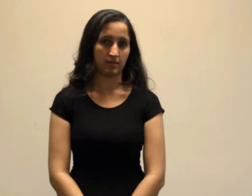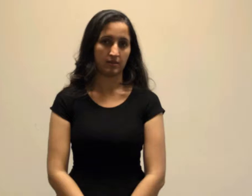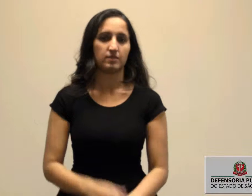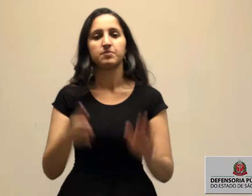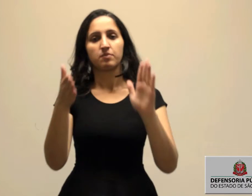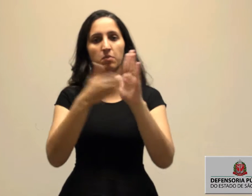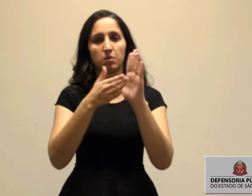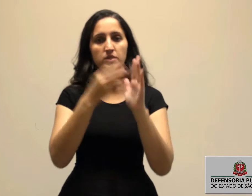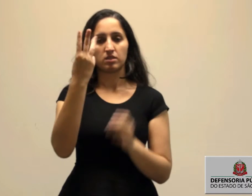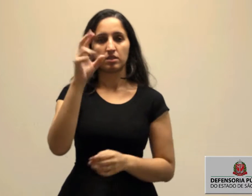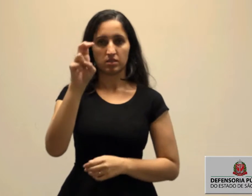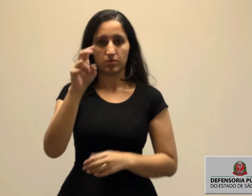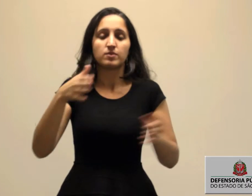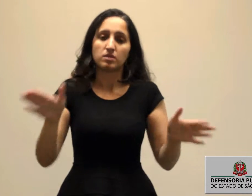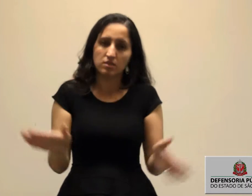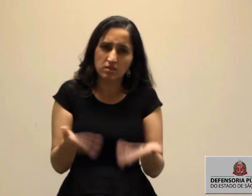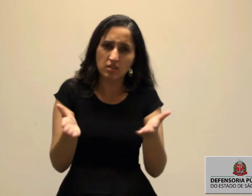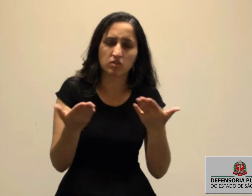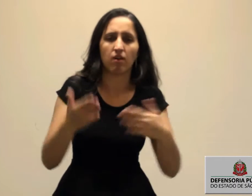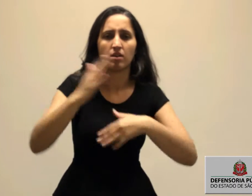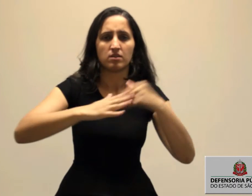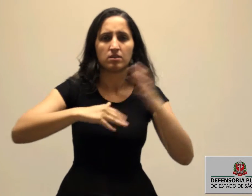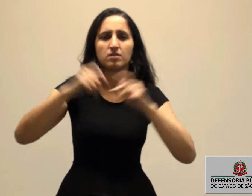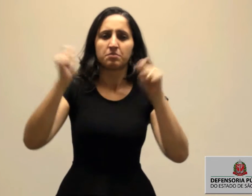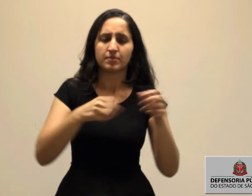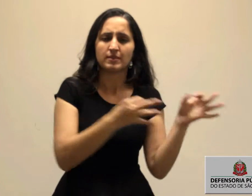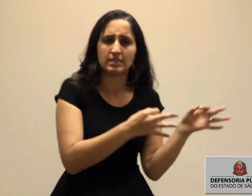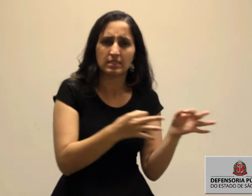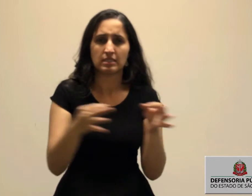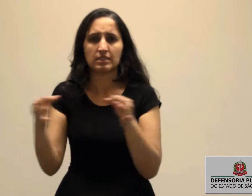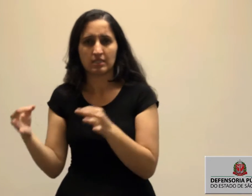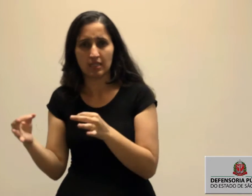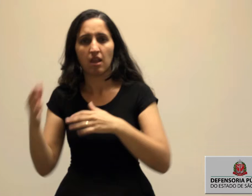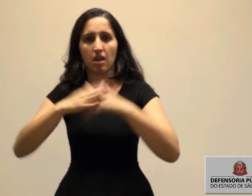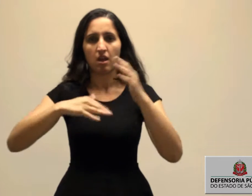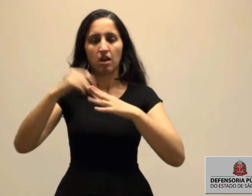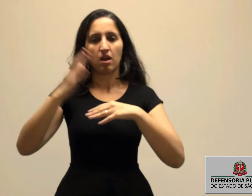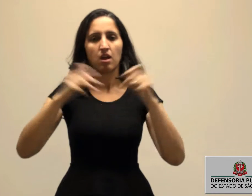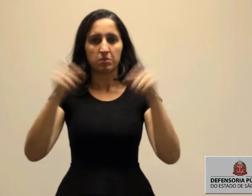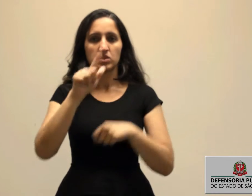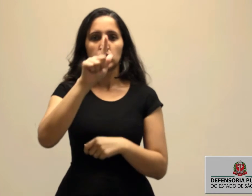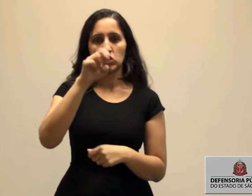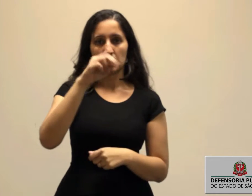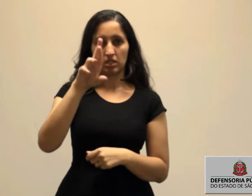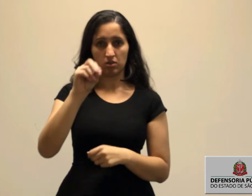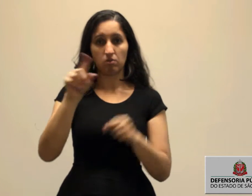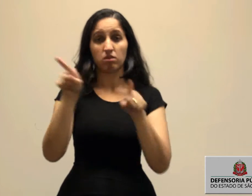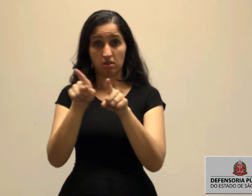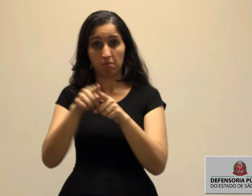a proposta 35 promover constante capacitação em gênero na defensoria pública incluindo